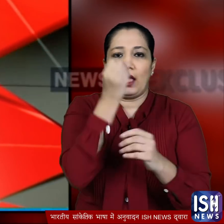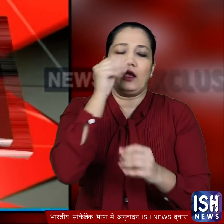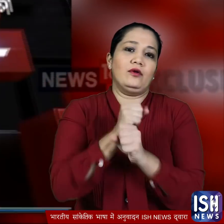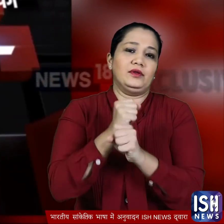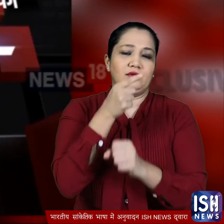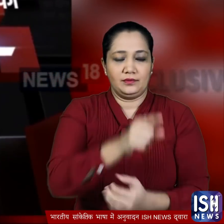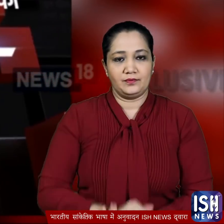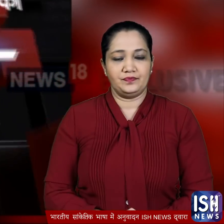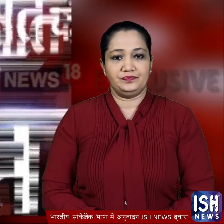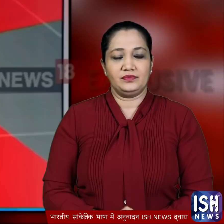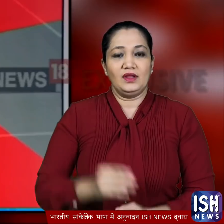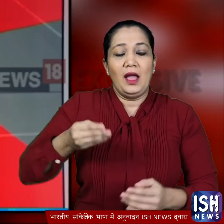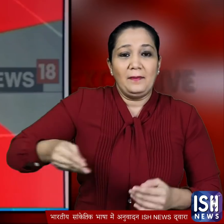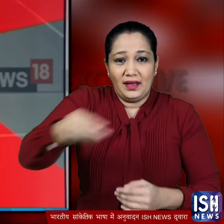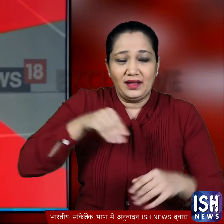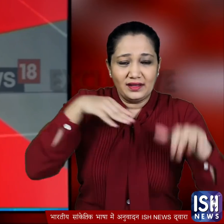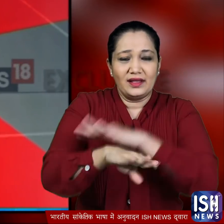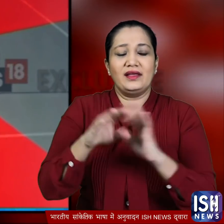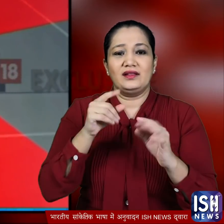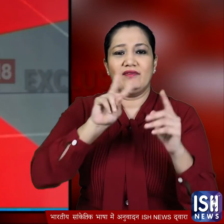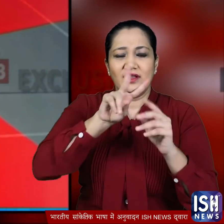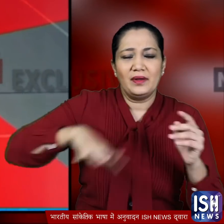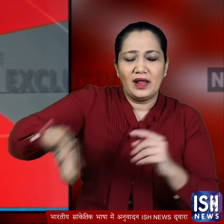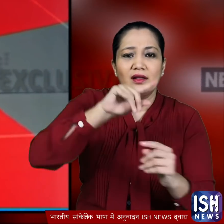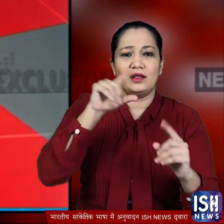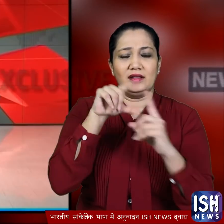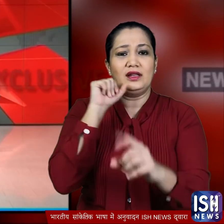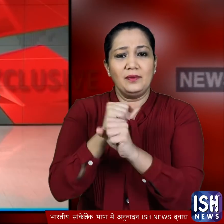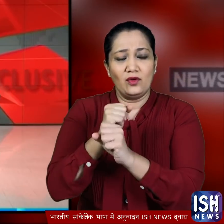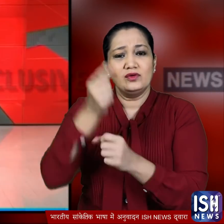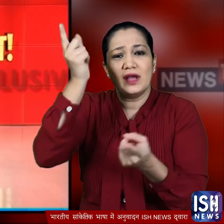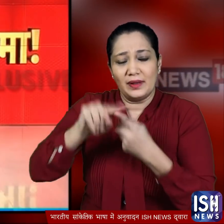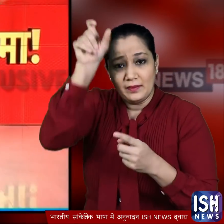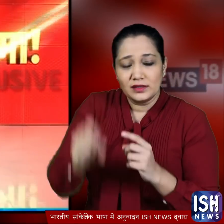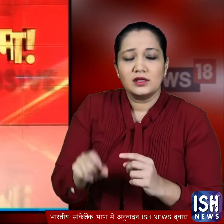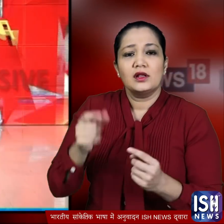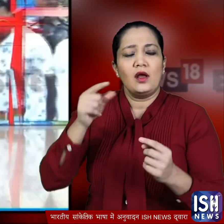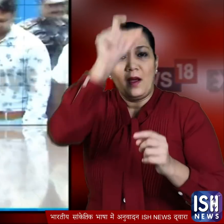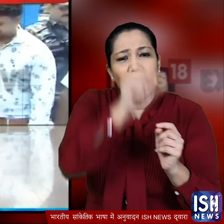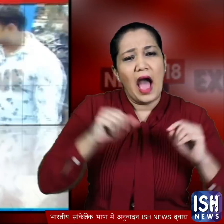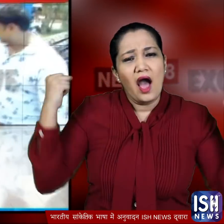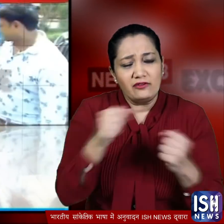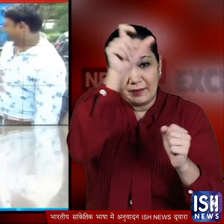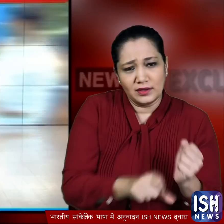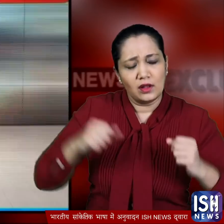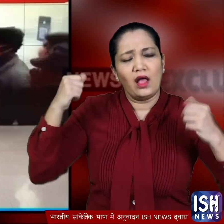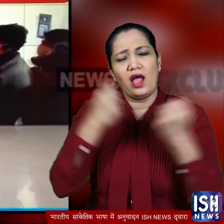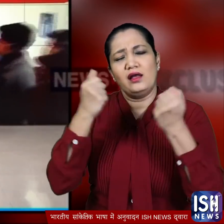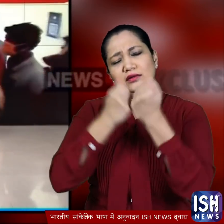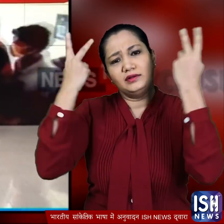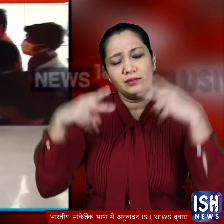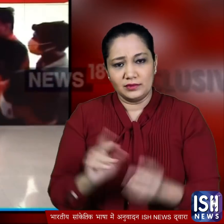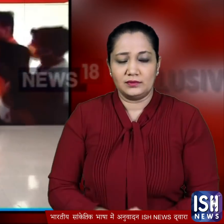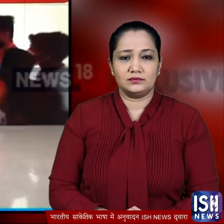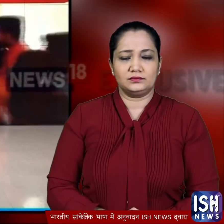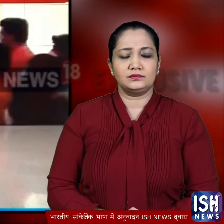जुटी है। बंगाल के बर्धमान में बीजेपी के प्रदेश अध्यक्ष दिलीप घोष की मौजूदगी में एक कार्यकर्ता ने खूब हंगामा किया। बवाल करने वाले कार्यकर्ता